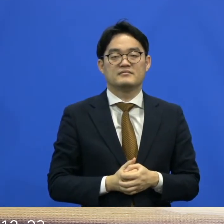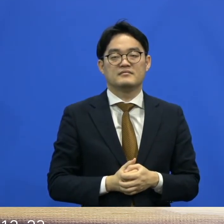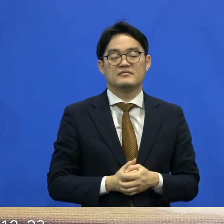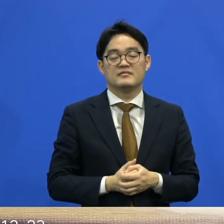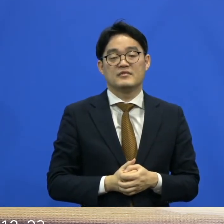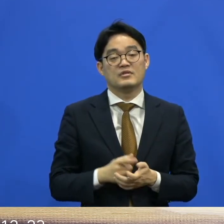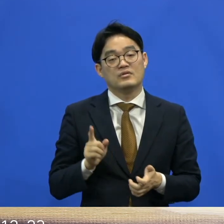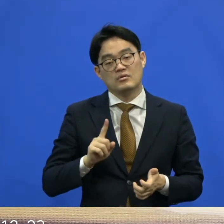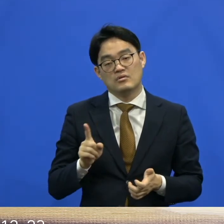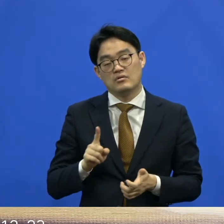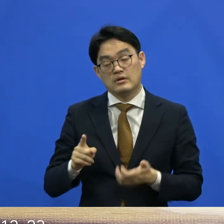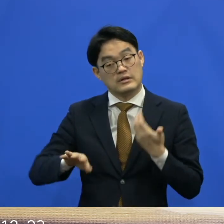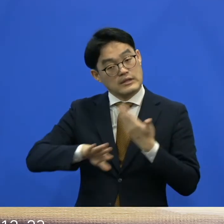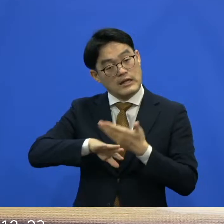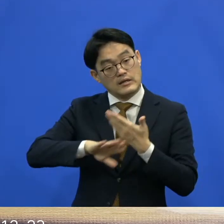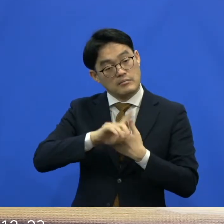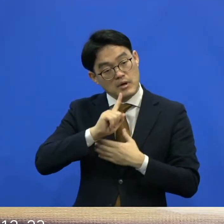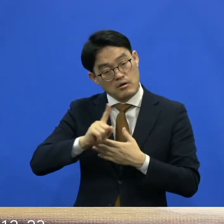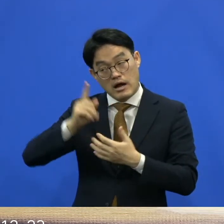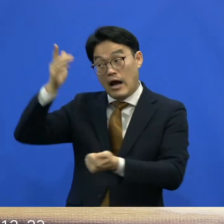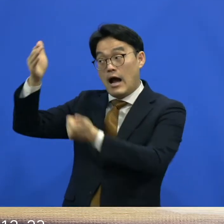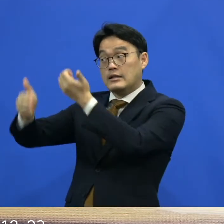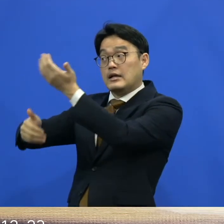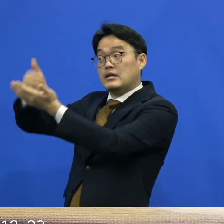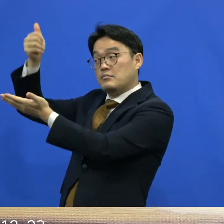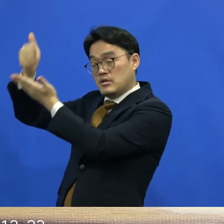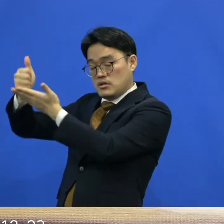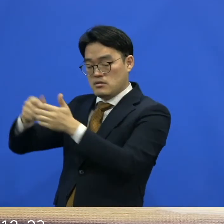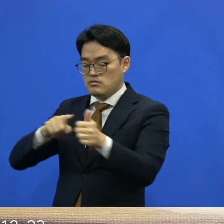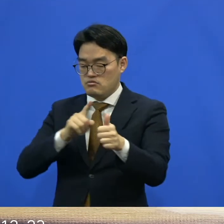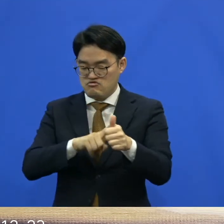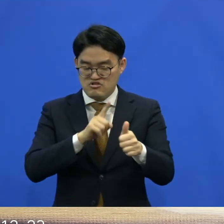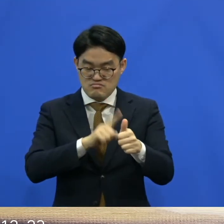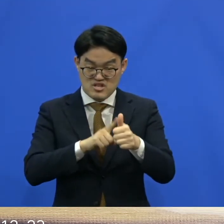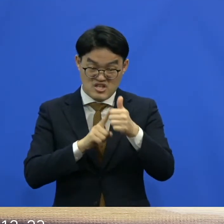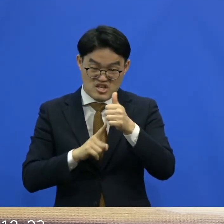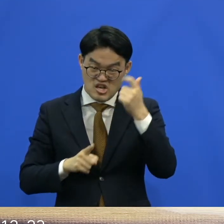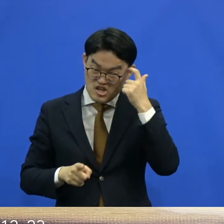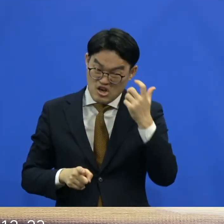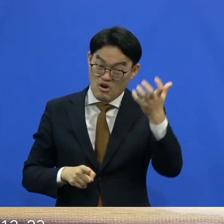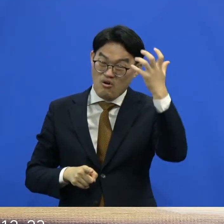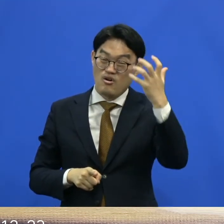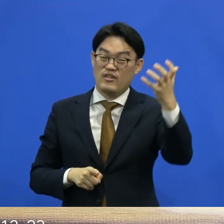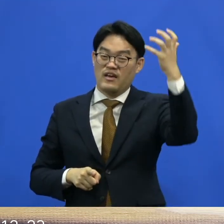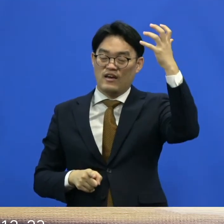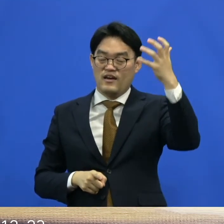철을 심었다. 무슨 뜻이에요? 영혼의 철심을 박았다.